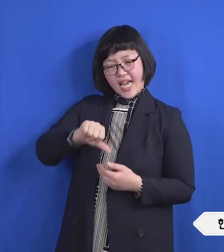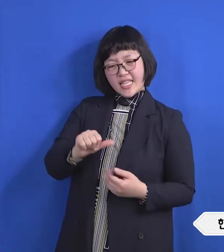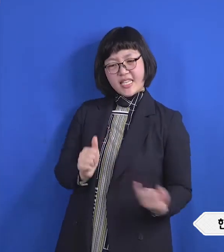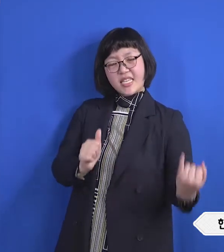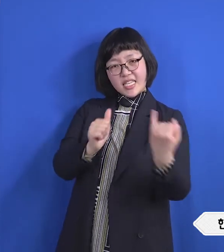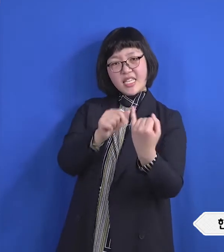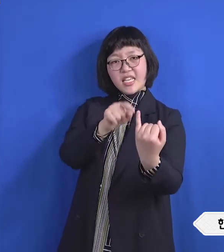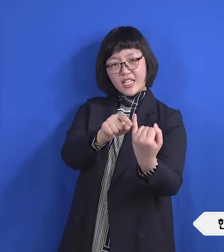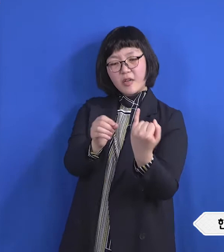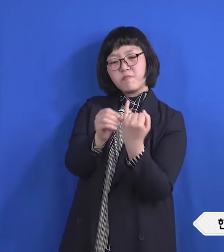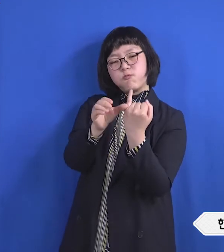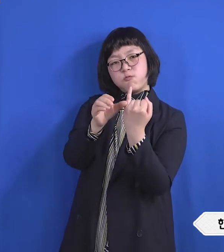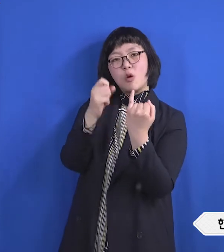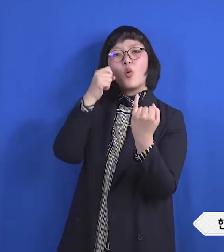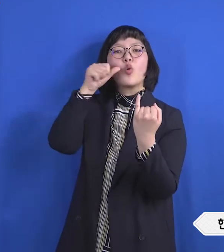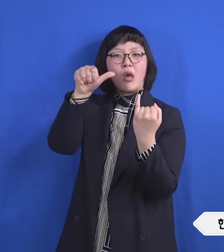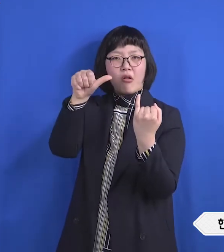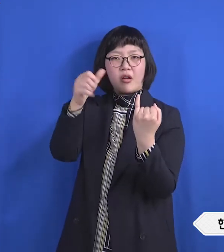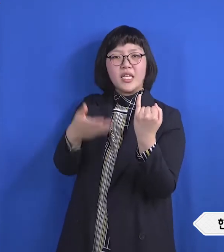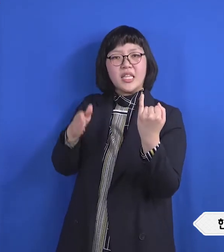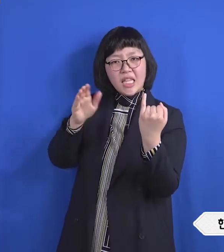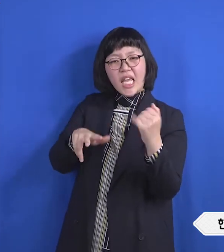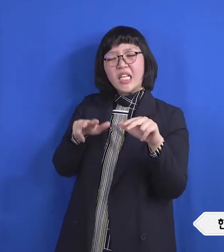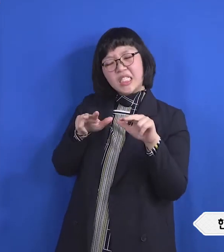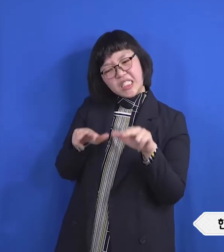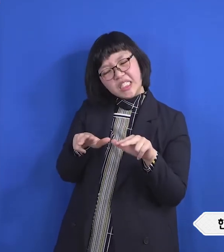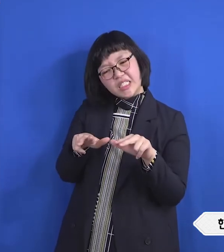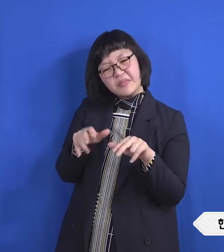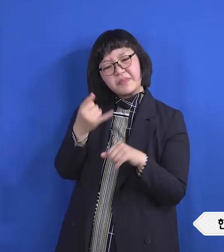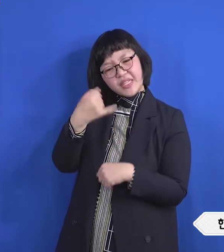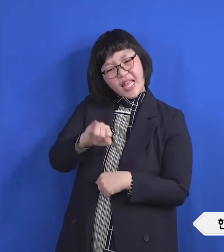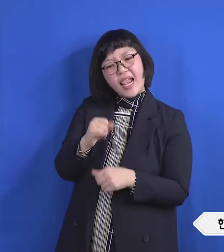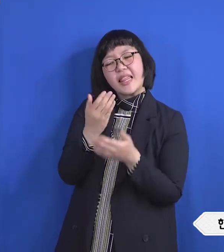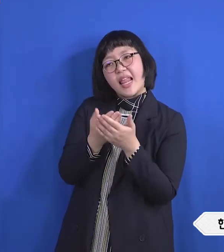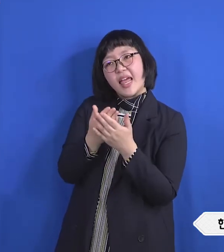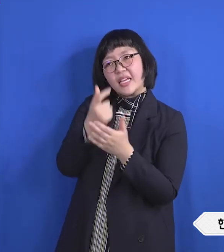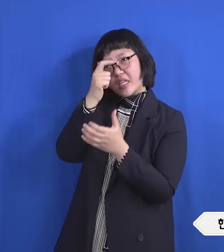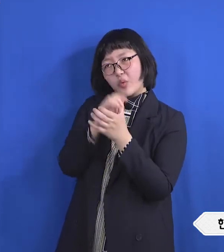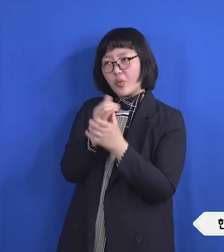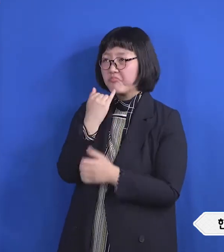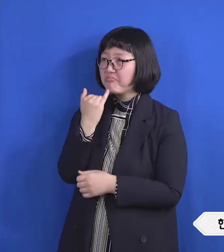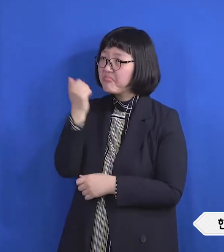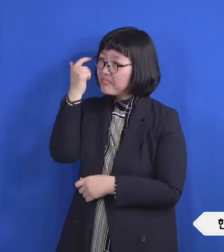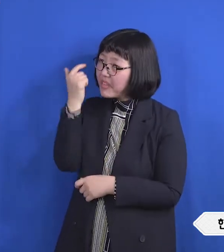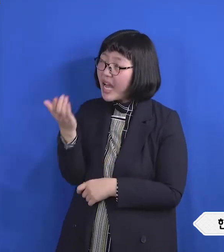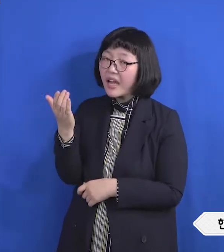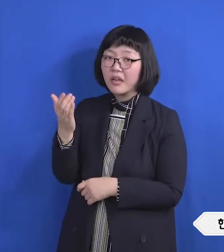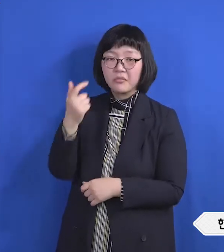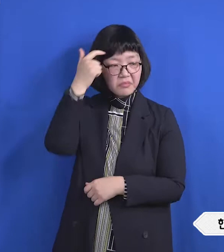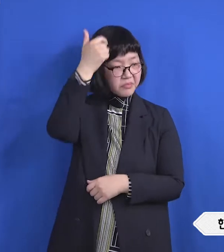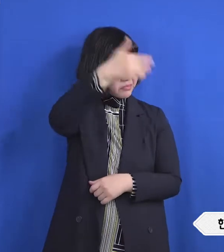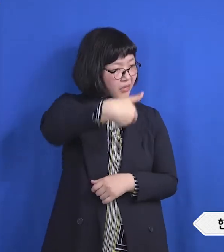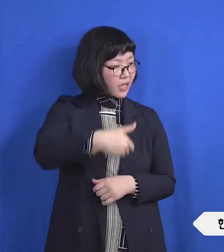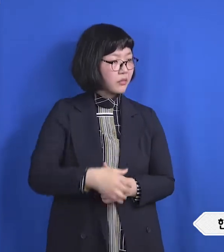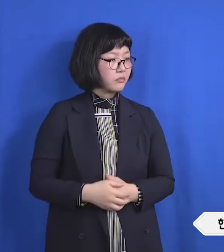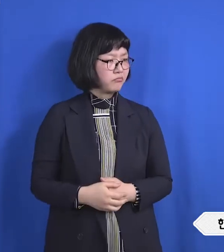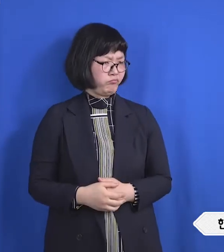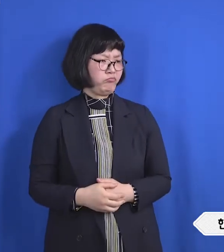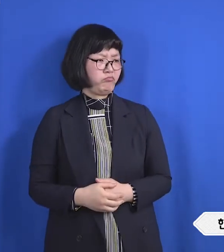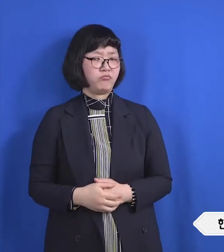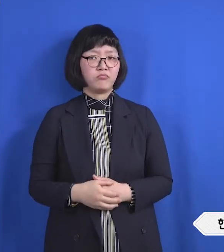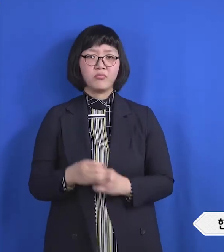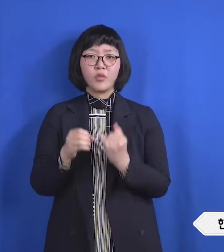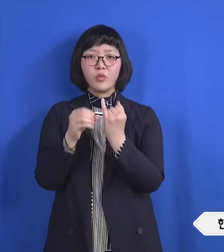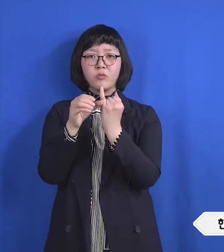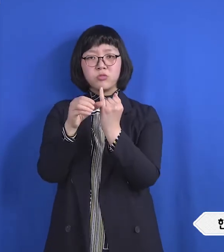지금 와서 딸 달라고 기도해도 됩니까? 그렇게 묻습니다. 여러분 어떻습니까? 임신